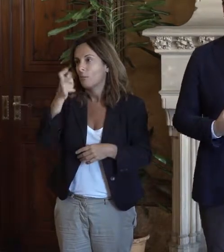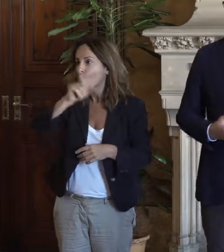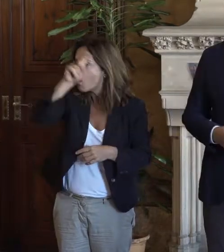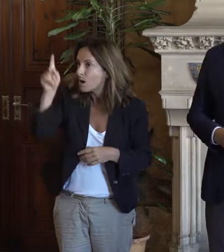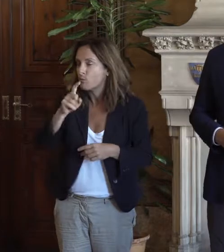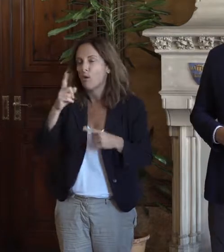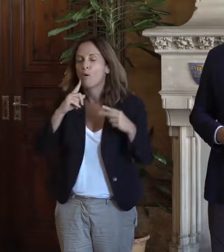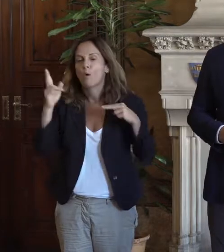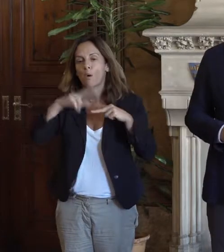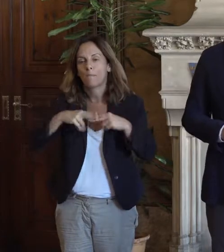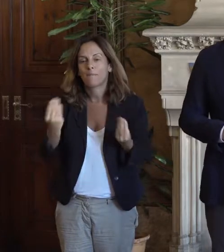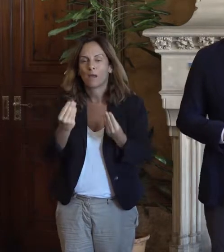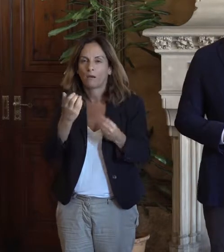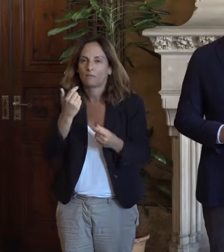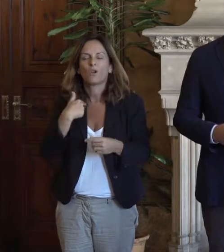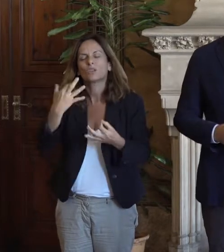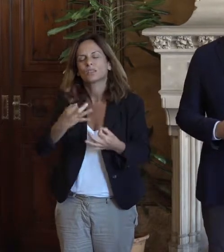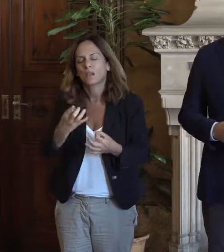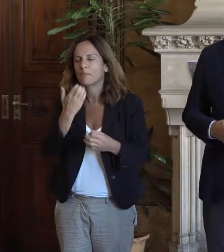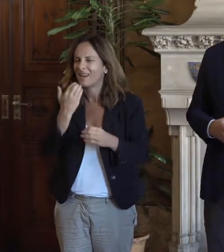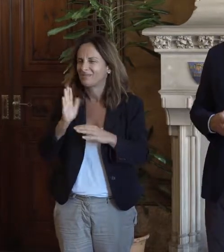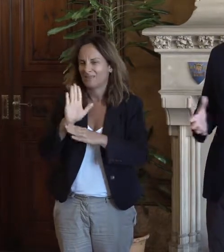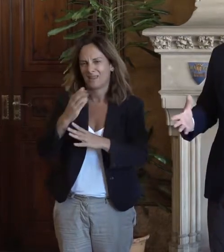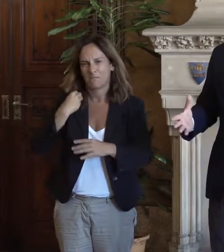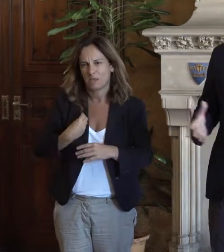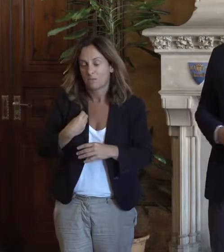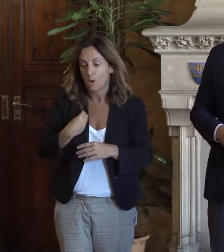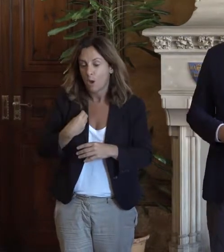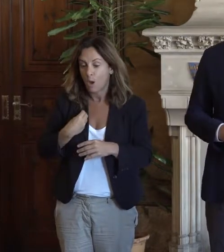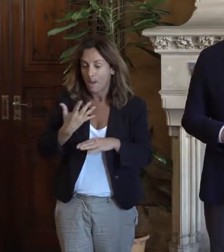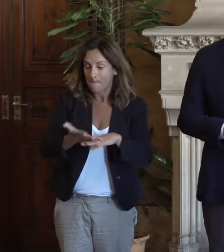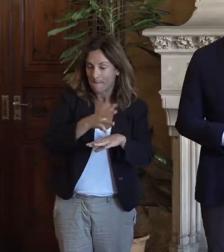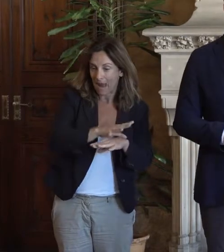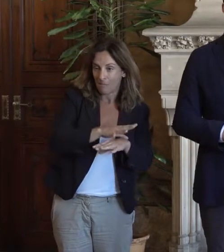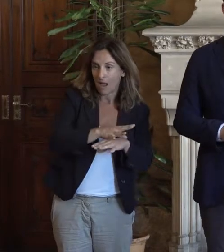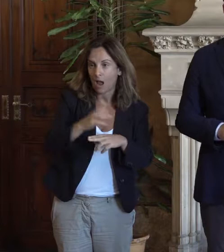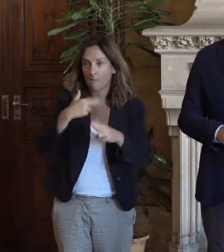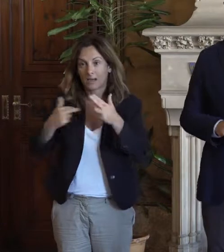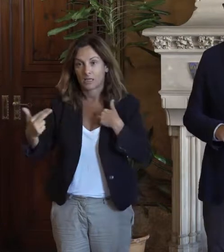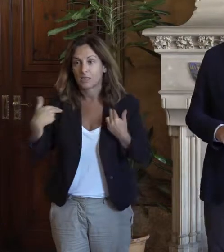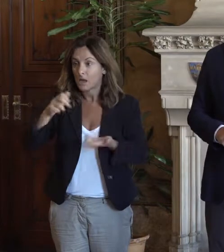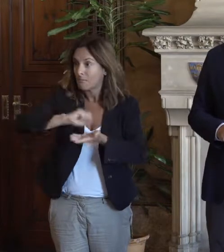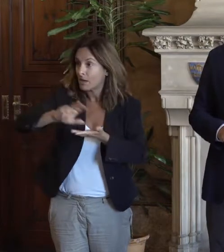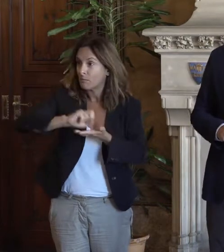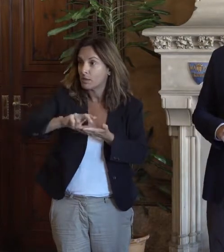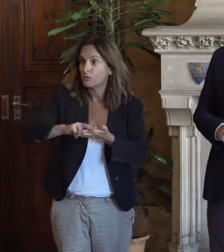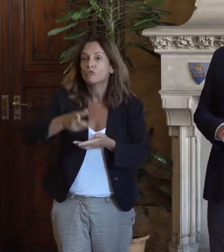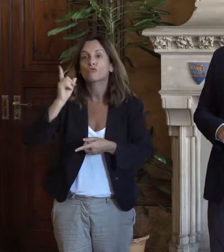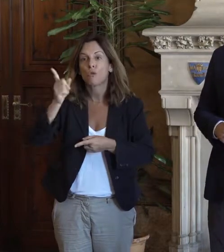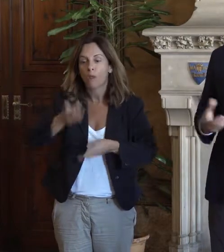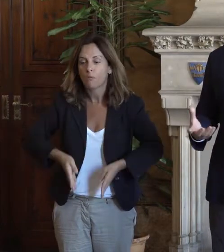Palma i Marratxí. Jo sempre poso el mateix exemple. Ara mateix, a peu, entre Palma i Marratxí, únicament pots anar pel carrer